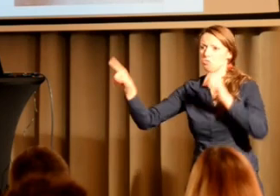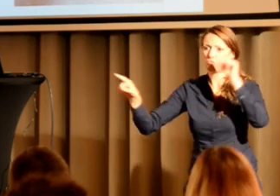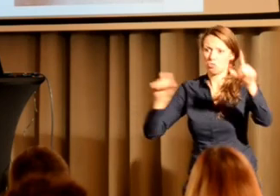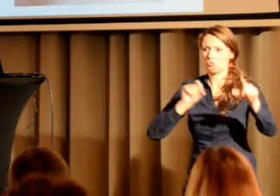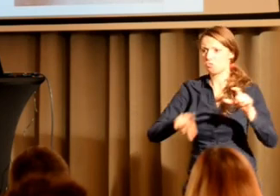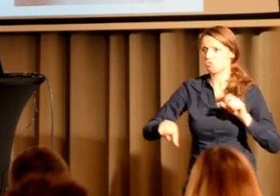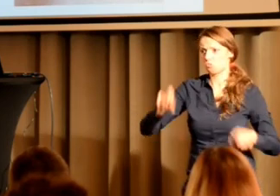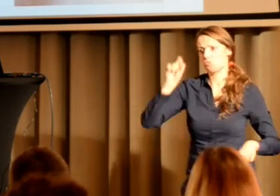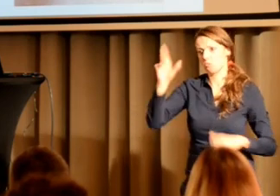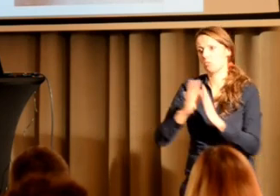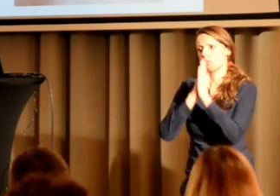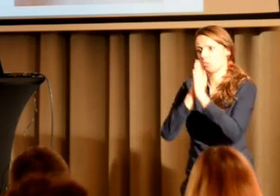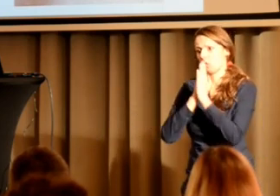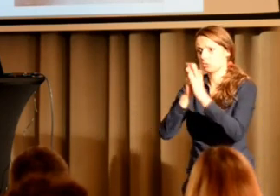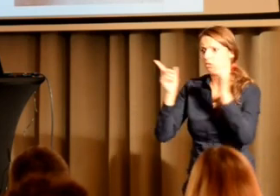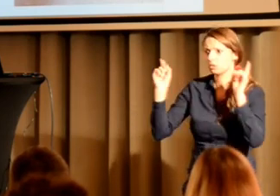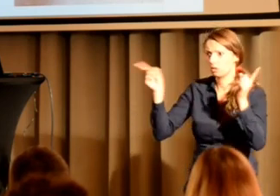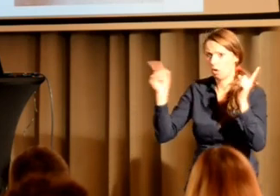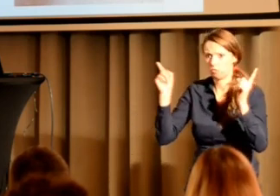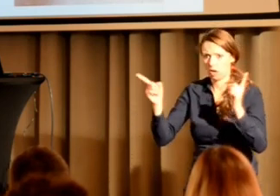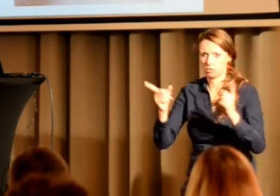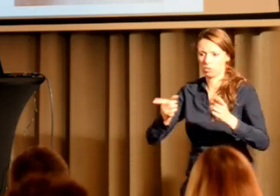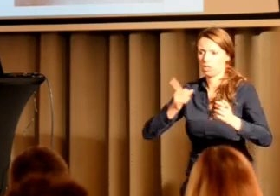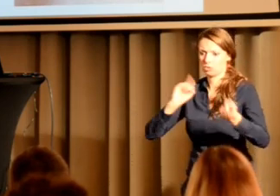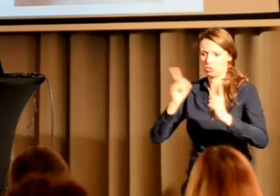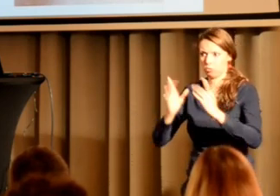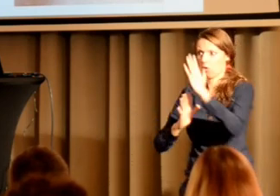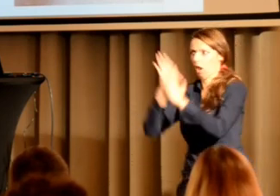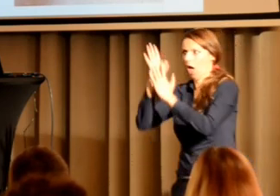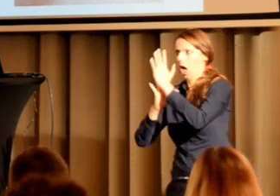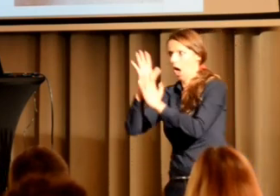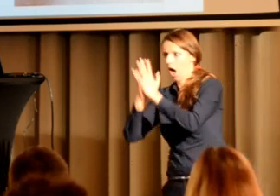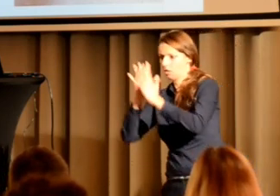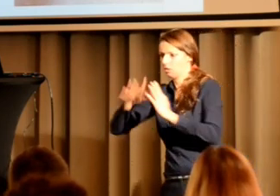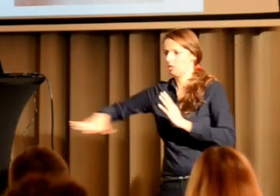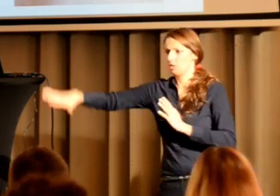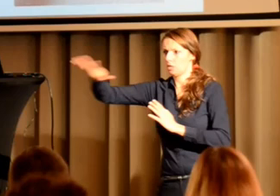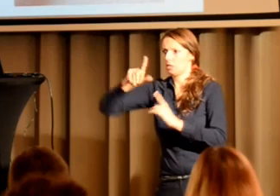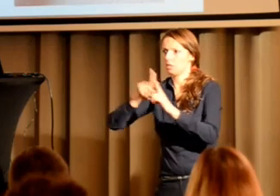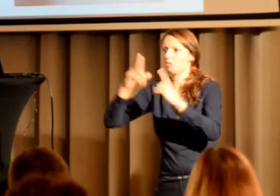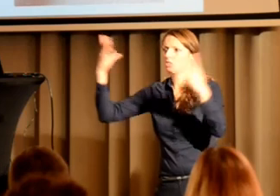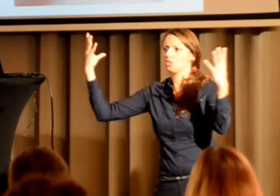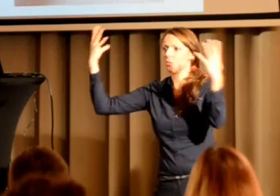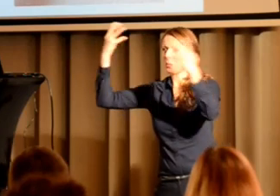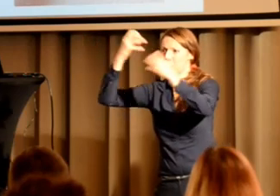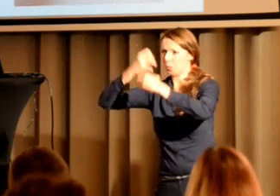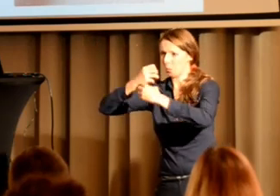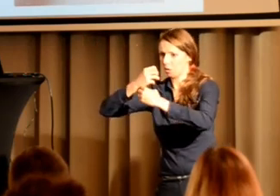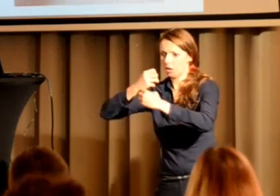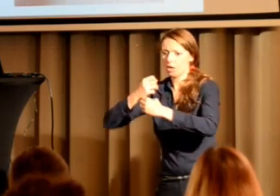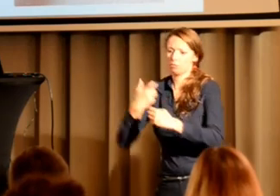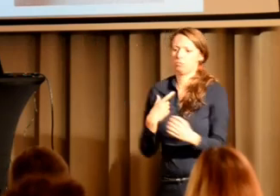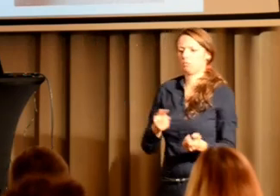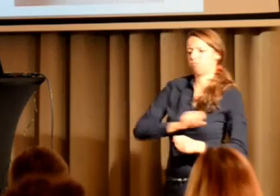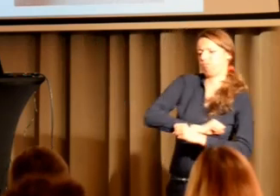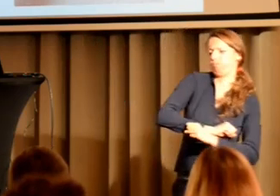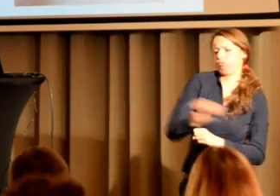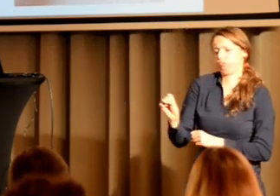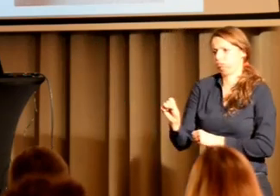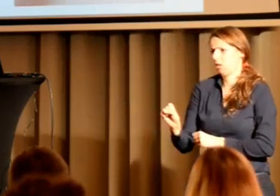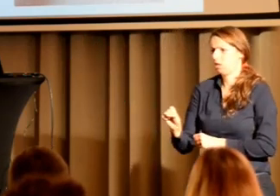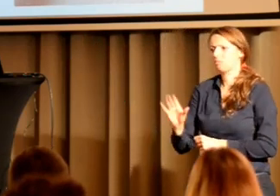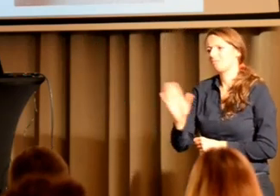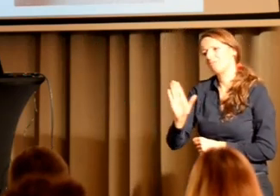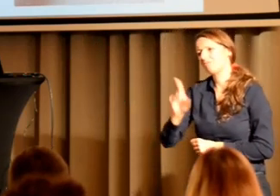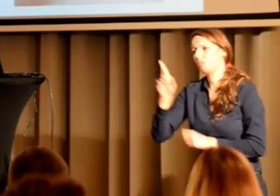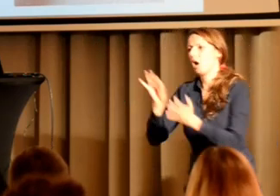na to, co się dzieje przy drodze i nie jedźcie za szybko, szczególnie właśnie w okolicach Zmierzchu, po Zmierzchu, ponieważ wtedy najbardziej aktywne